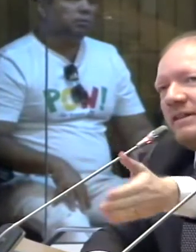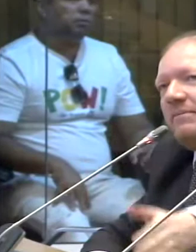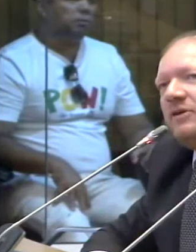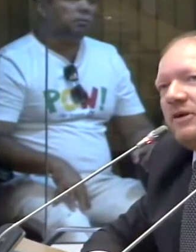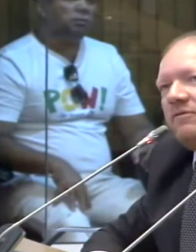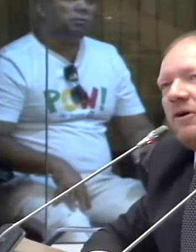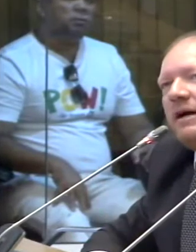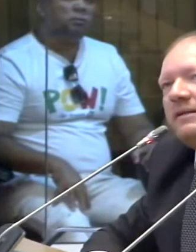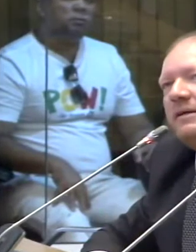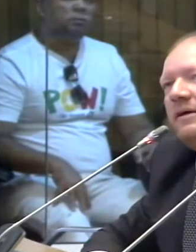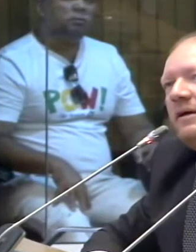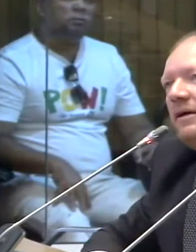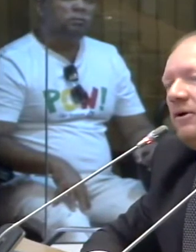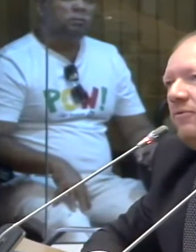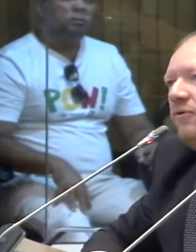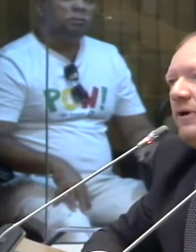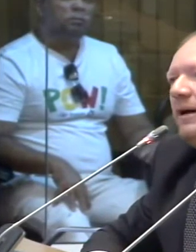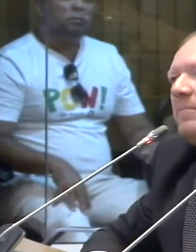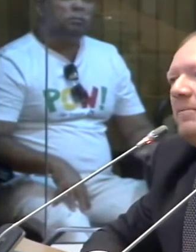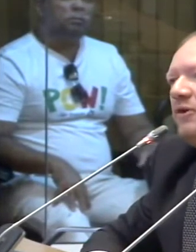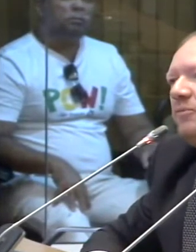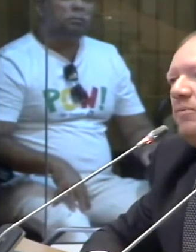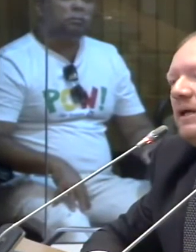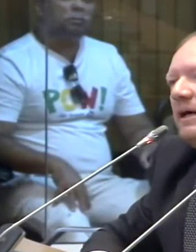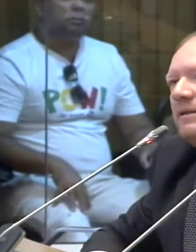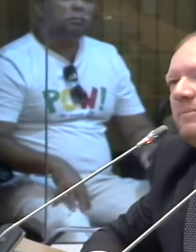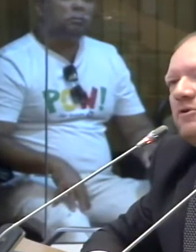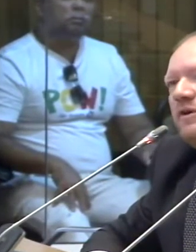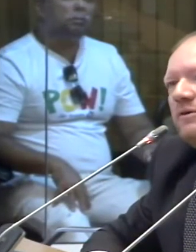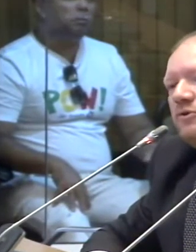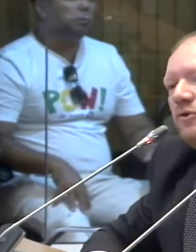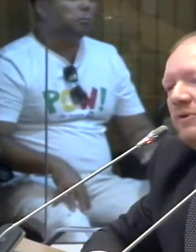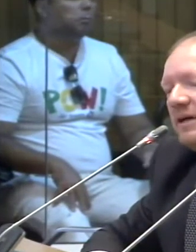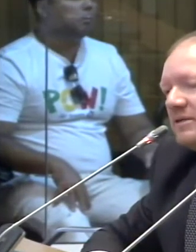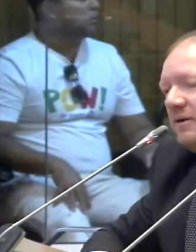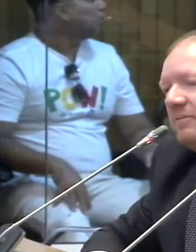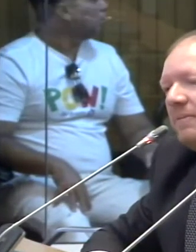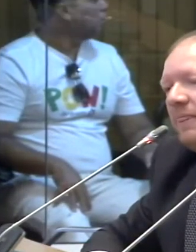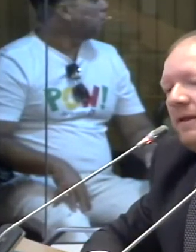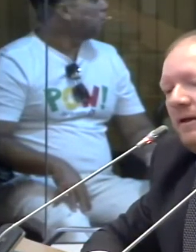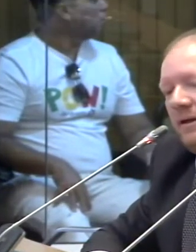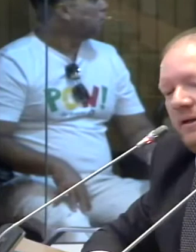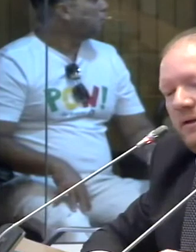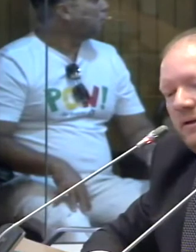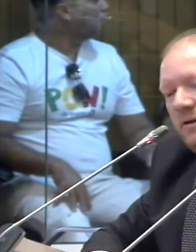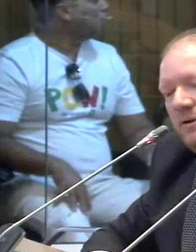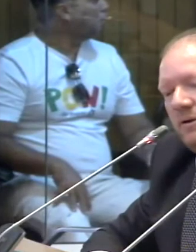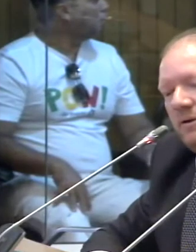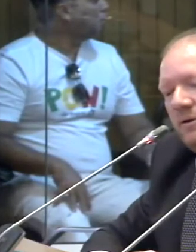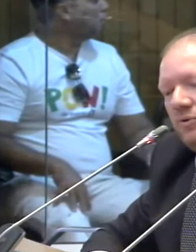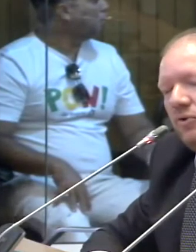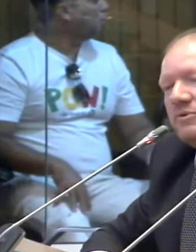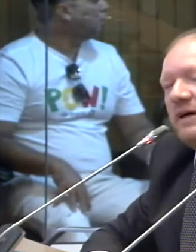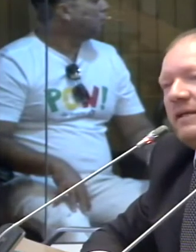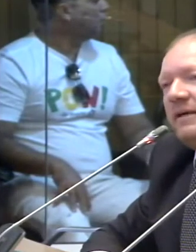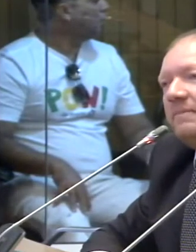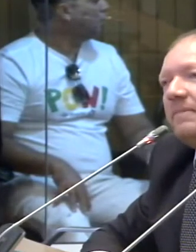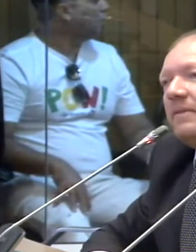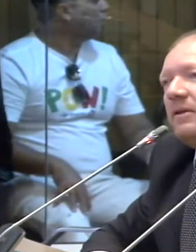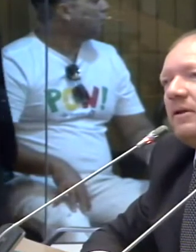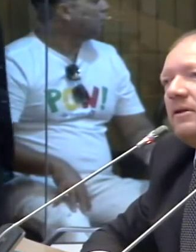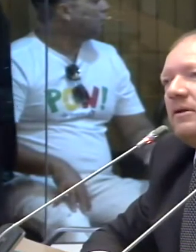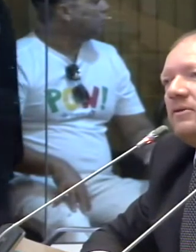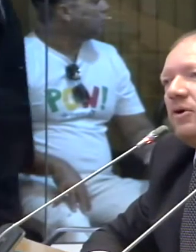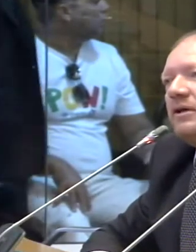agora comprovadamente equivocada, foi amplamente publicada pelos veículos de comunicação do Grupo